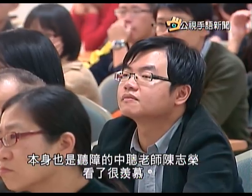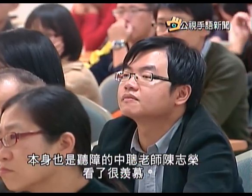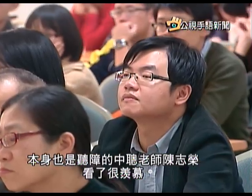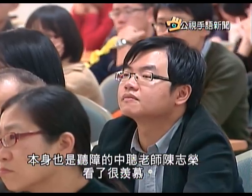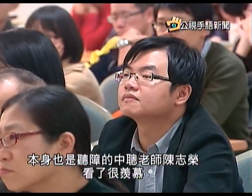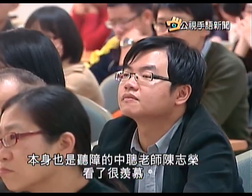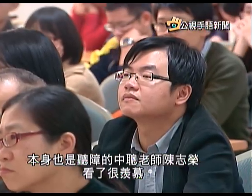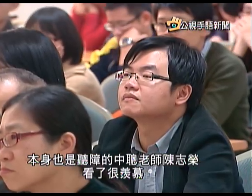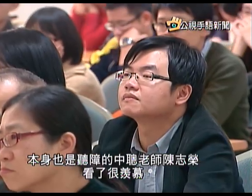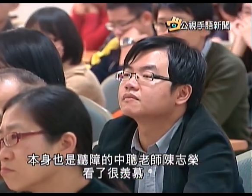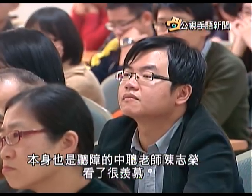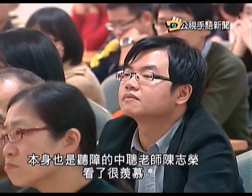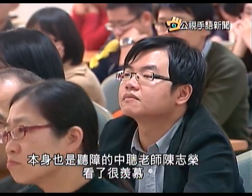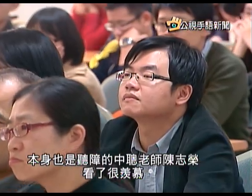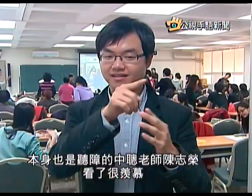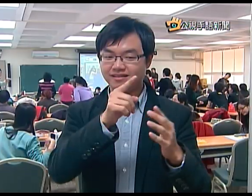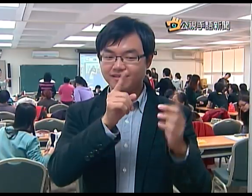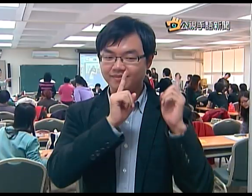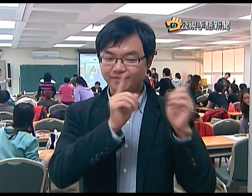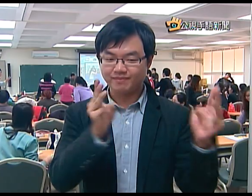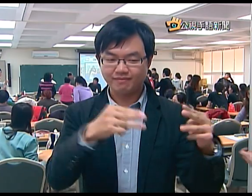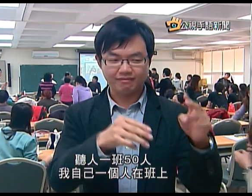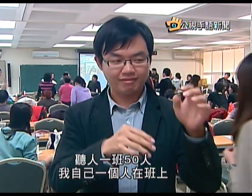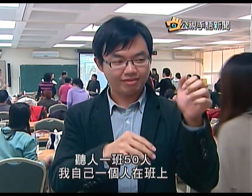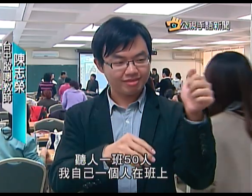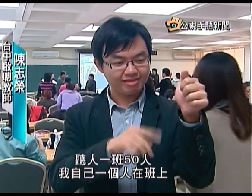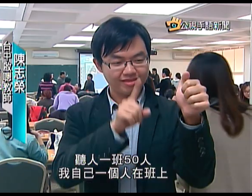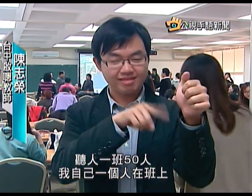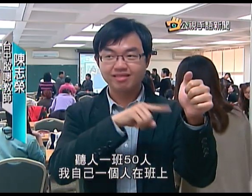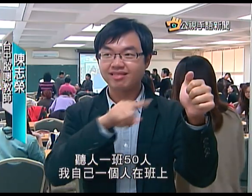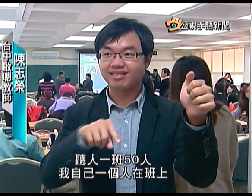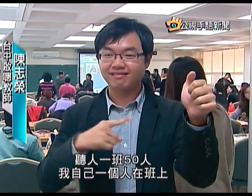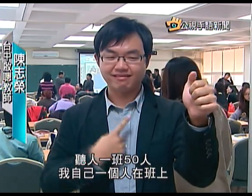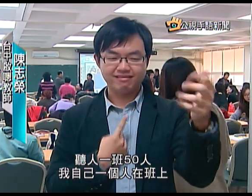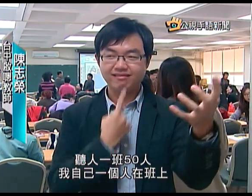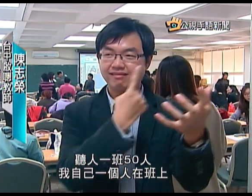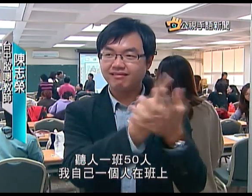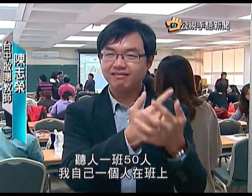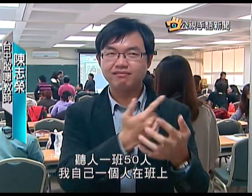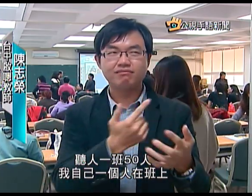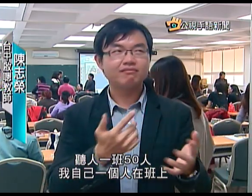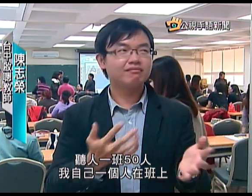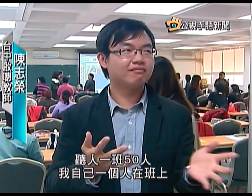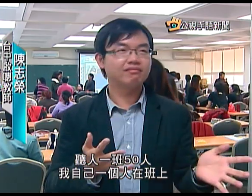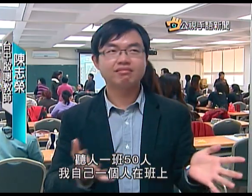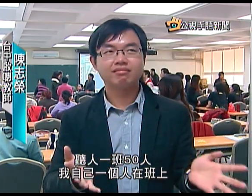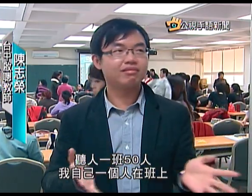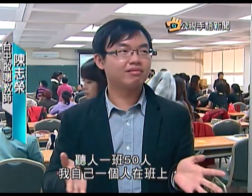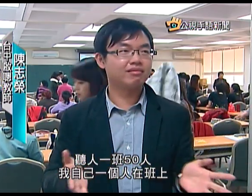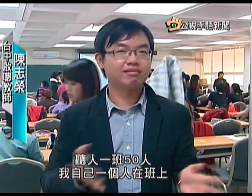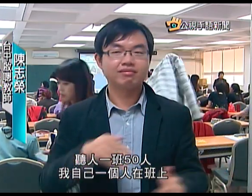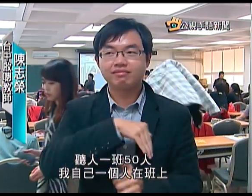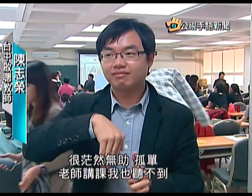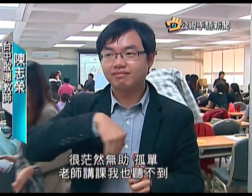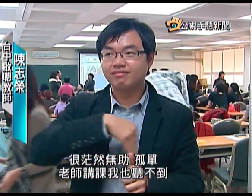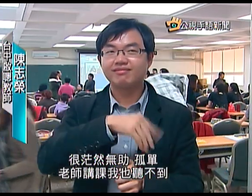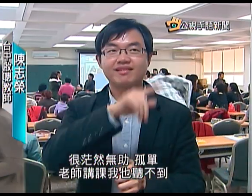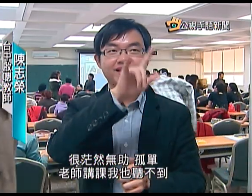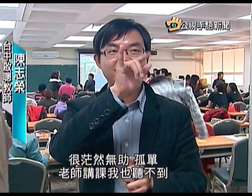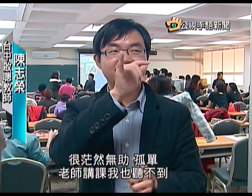陈志荣看了很羡慕。 听人一般50人，我自己一个人在班上，很茫然无助、